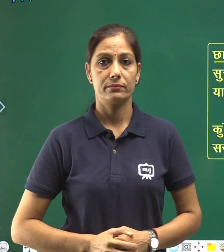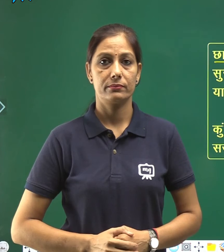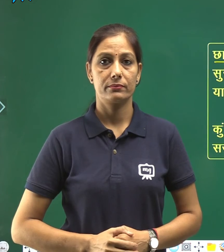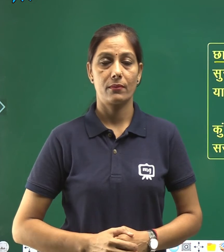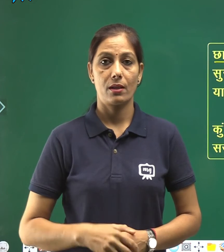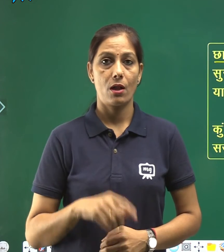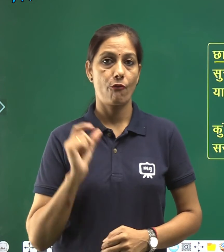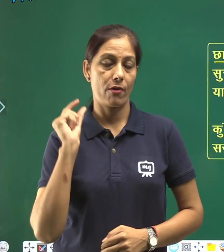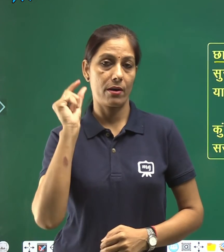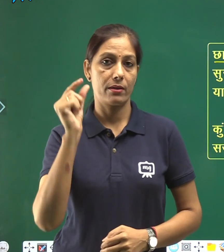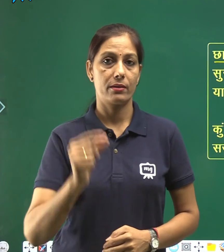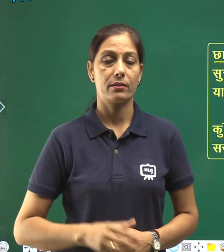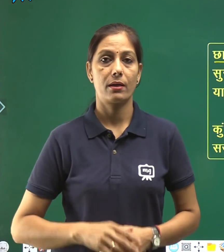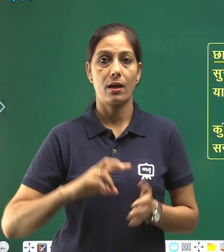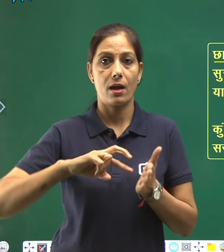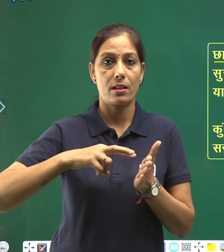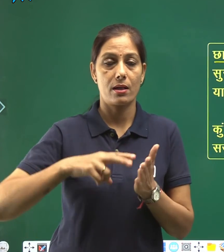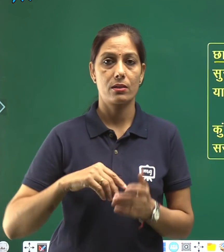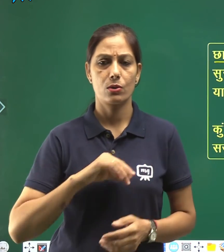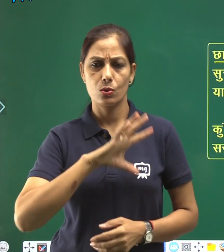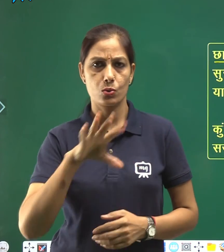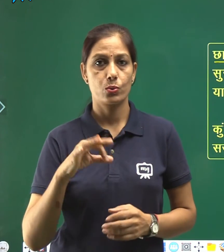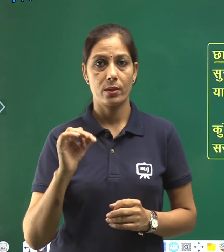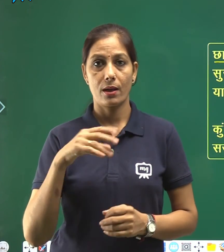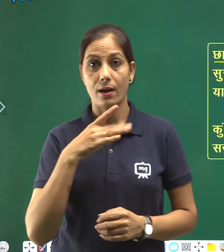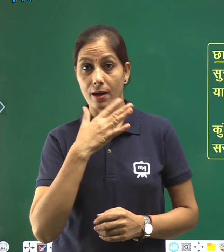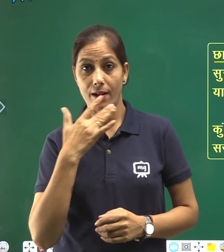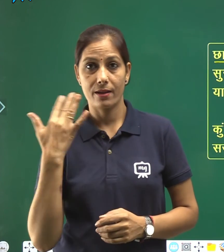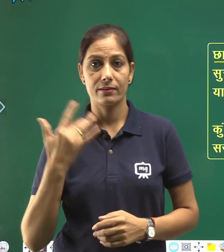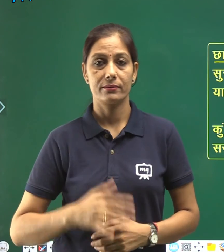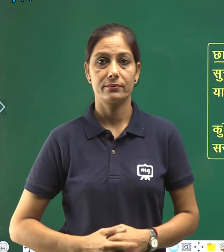सुरंग अर्थात सुंदर रंग,